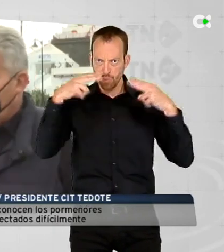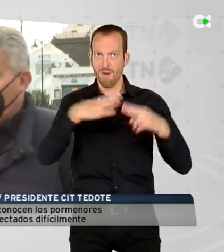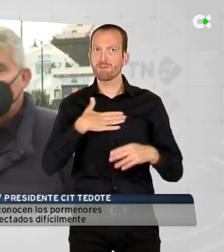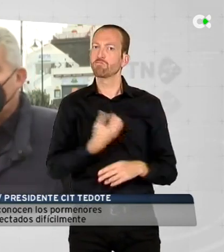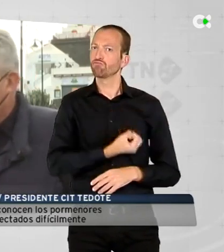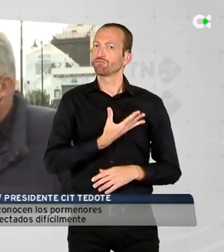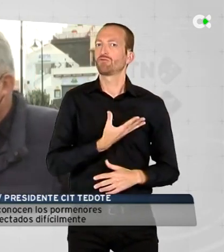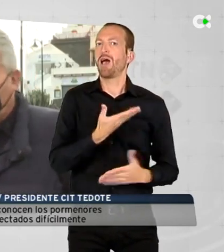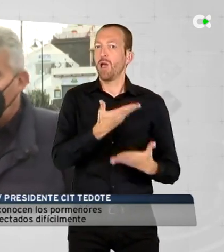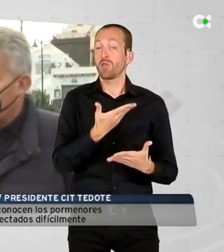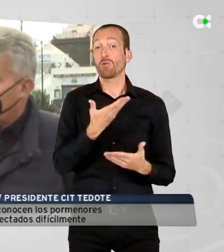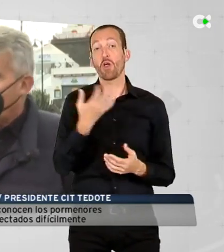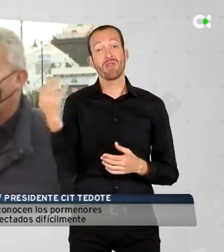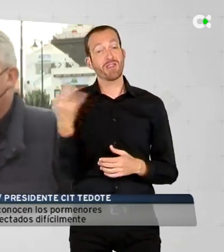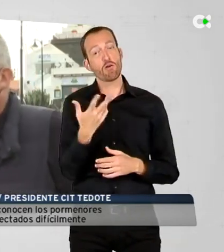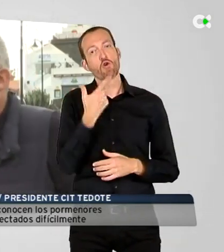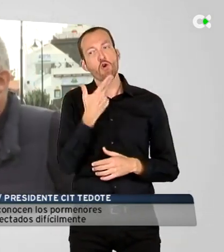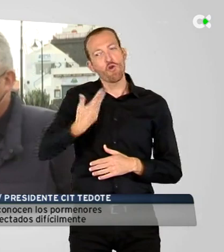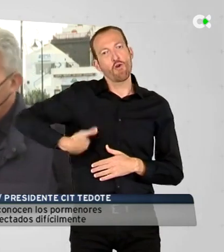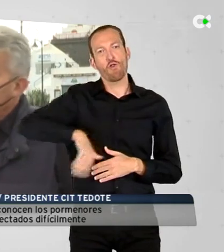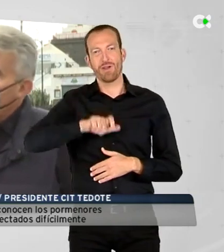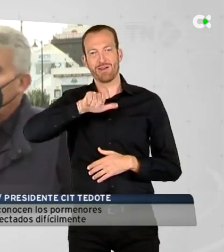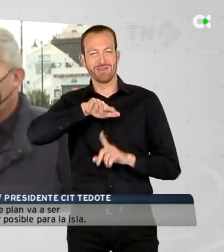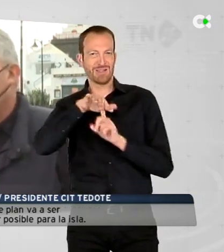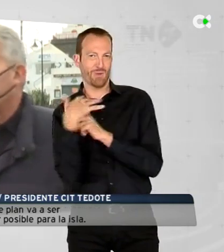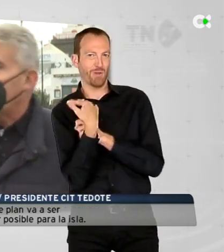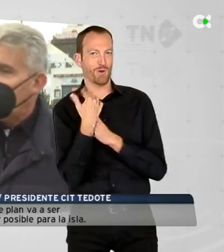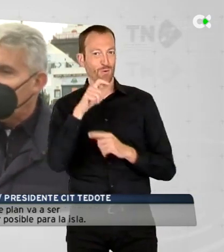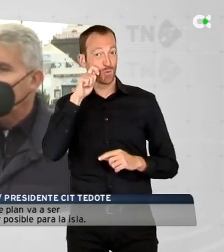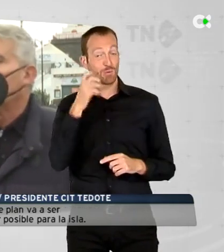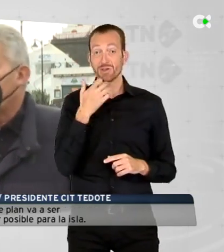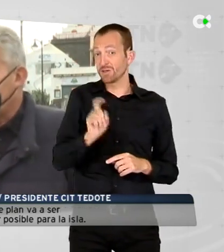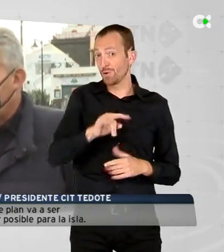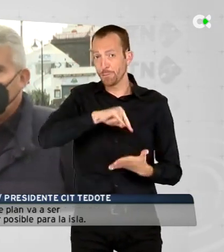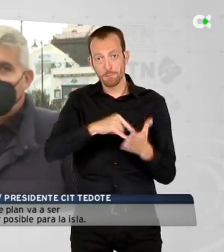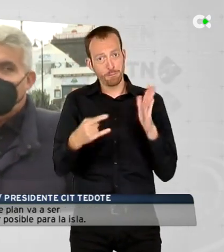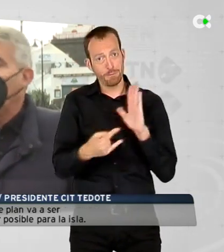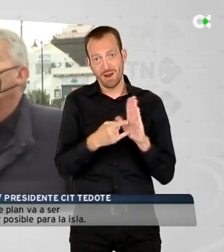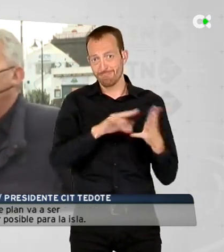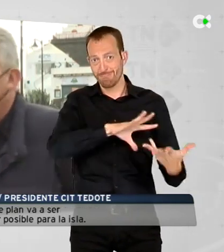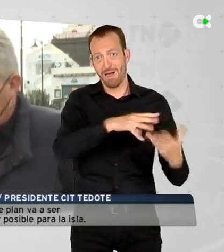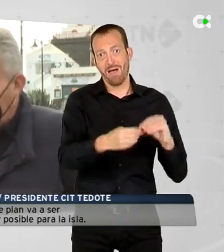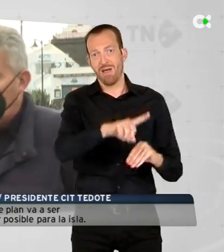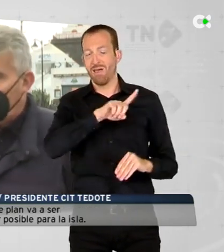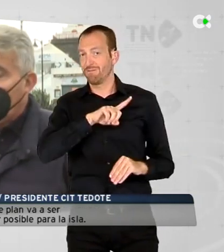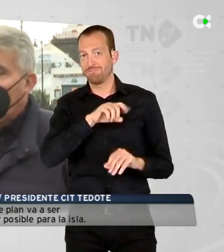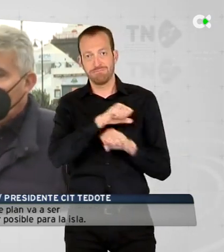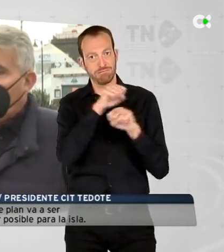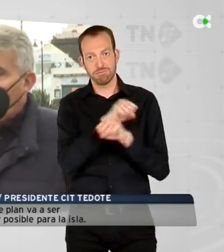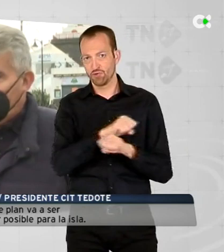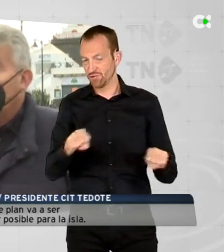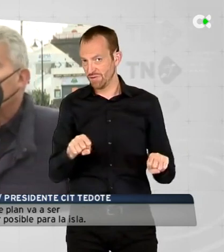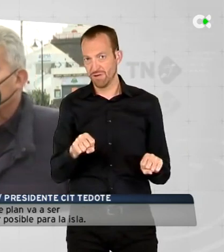bien, pero si se desconocen los pormenores del afectado, difícilmente ese plan va a ser lo mejor posible para